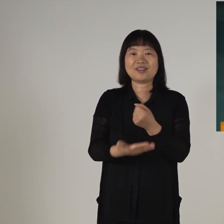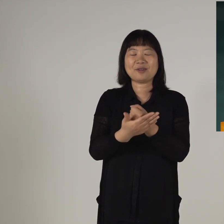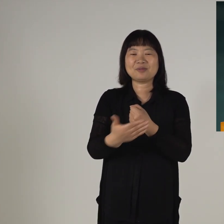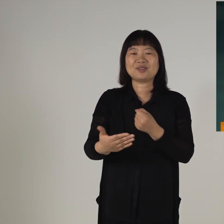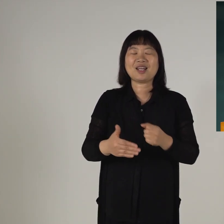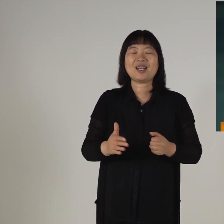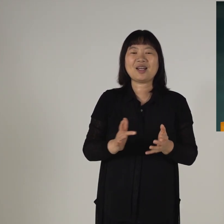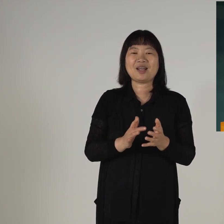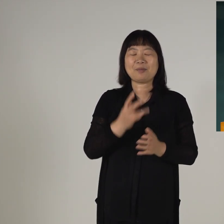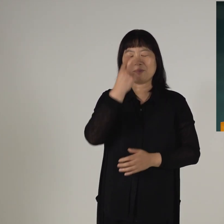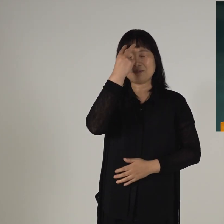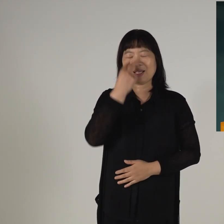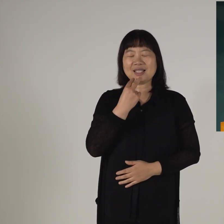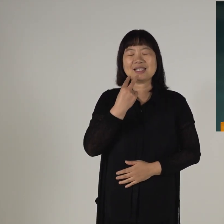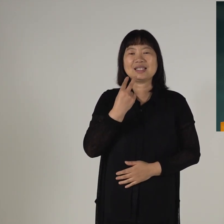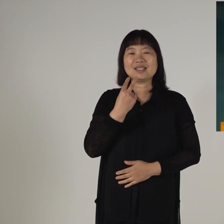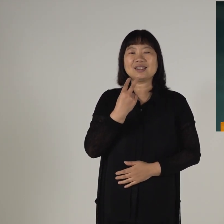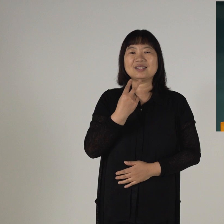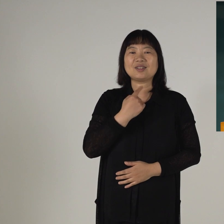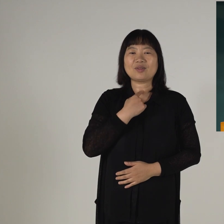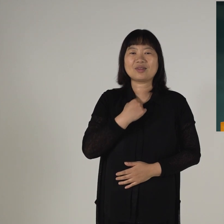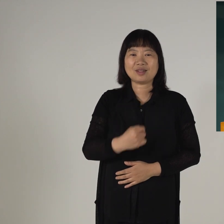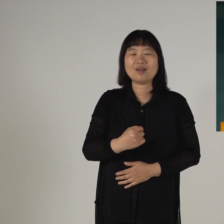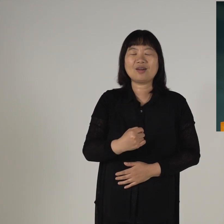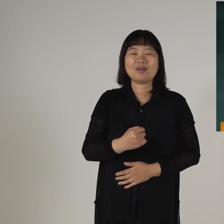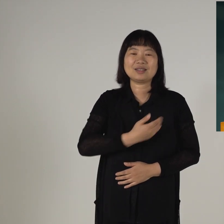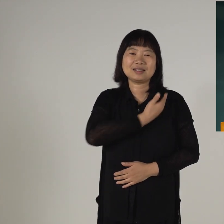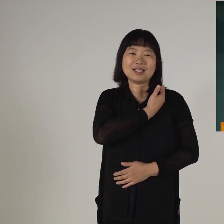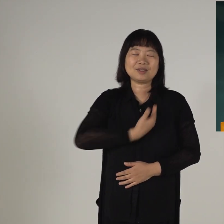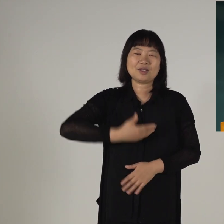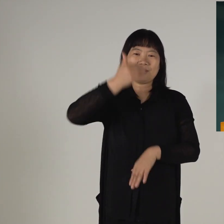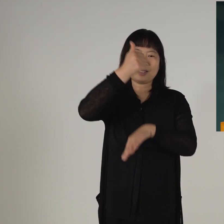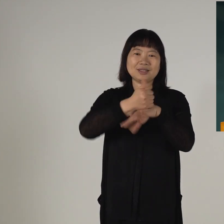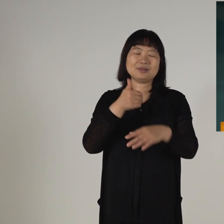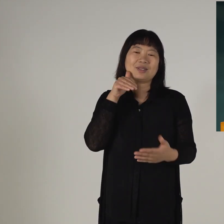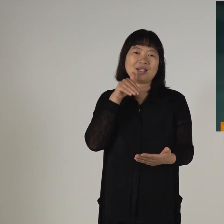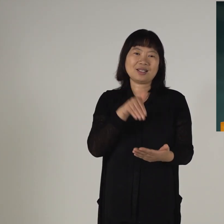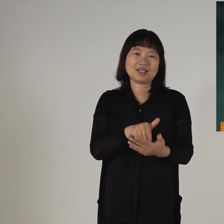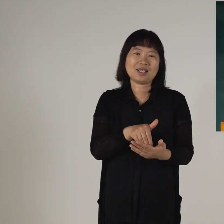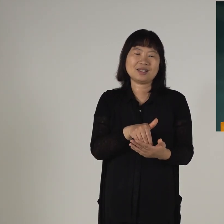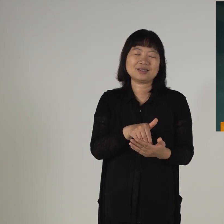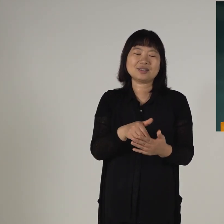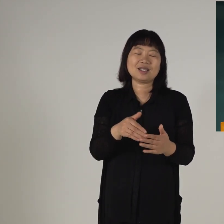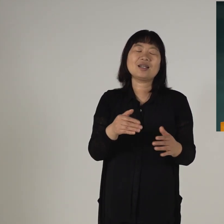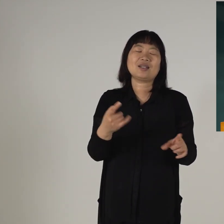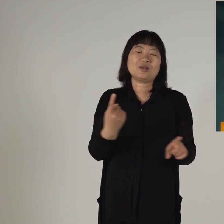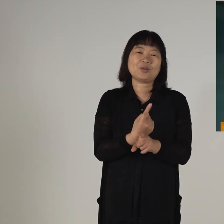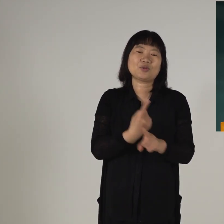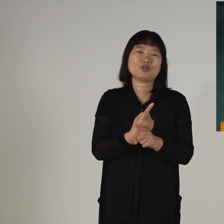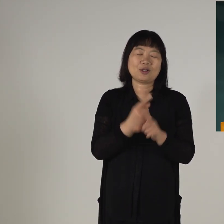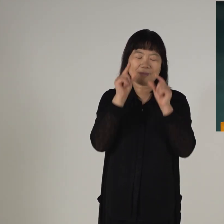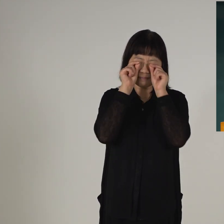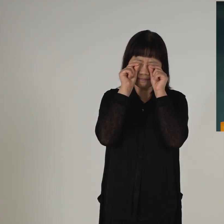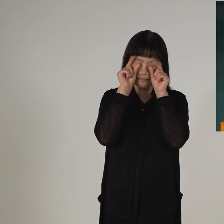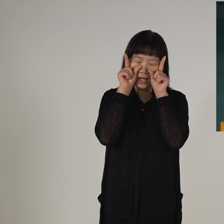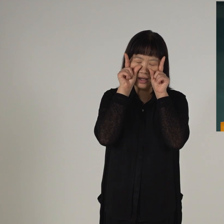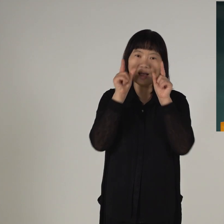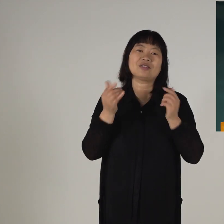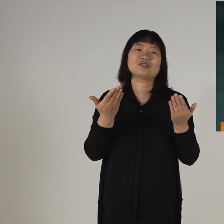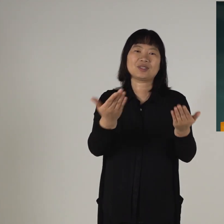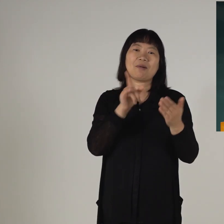맹인에 불과한 제자들을 끝까지 어떻게 하시겠다는 얘기죠? 고쳐내시겠다는 얘기입니다.